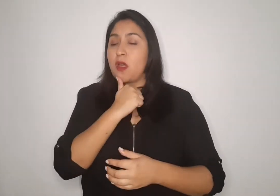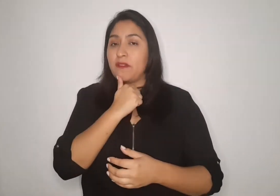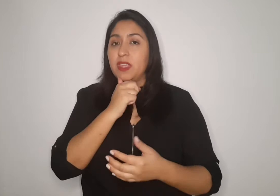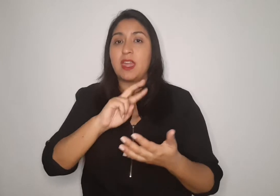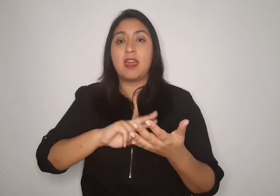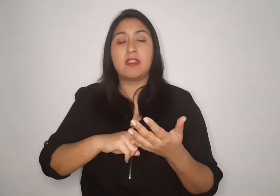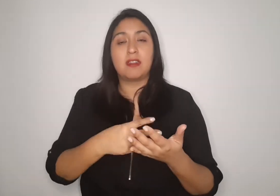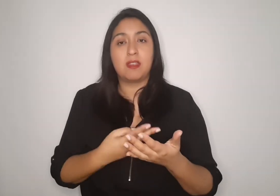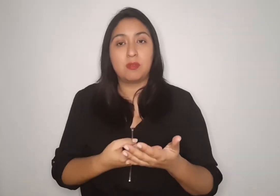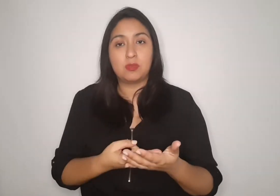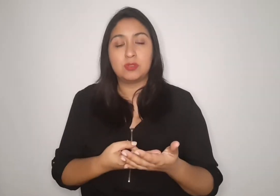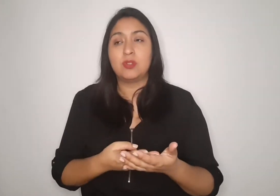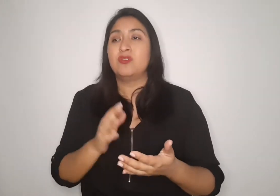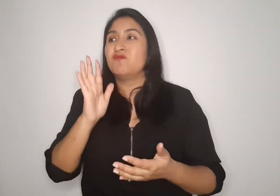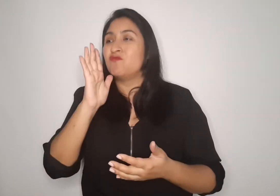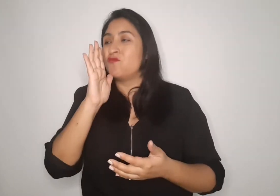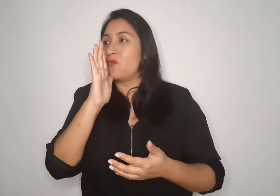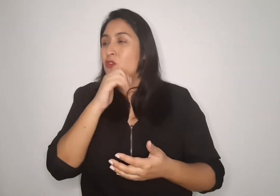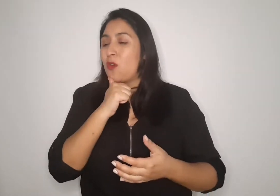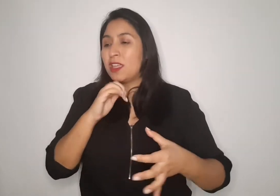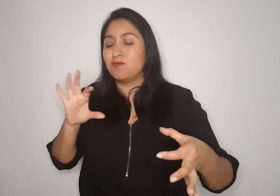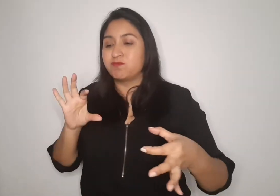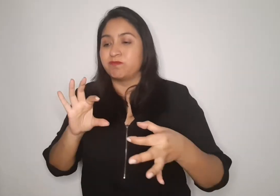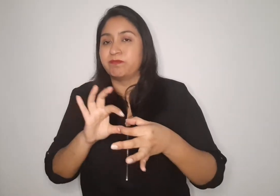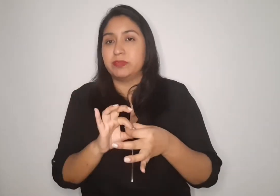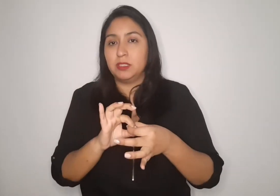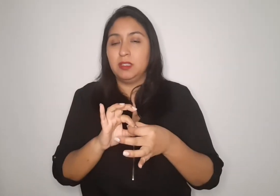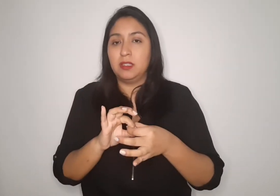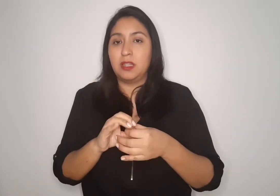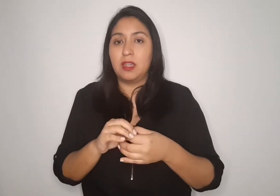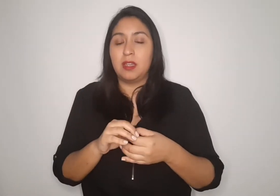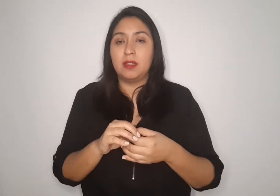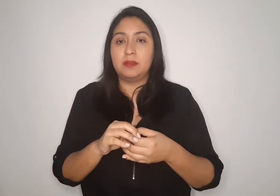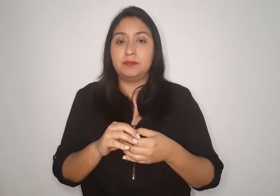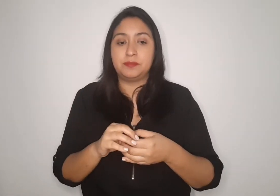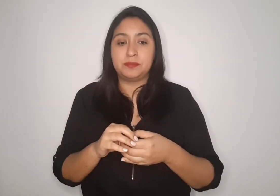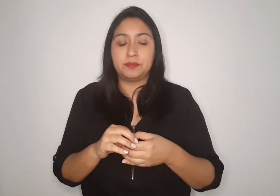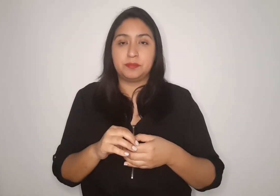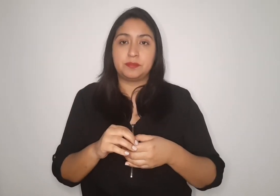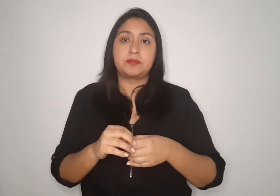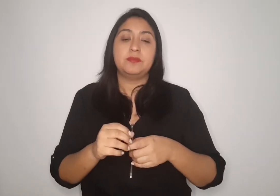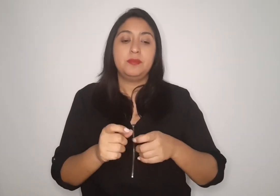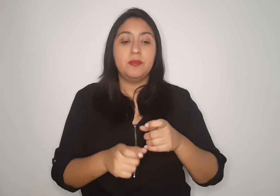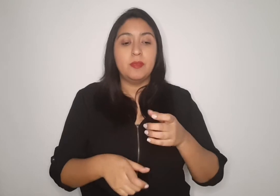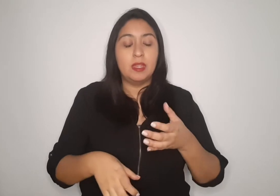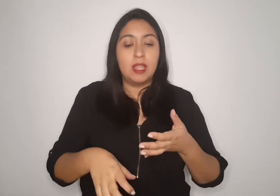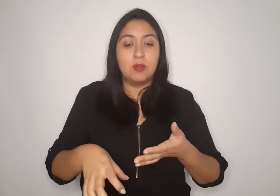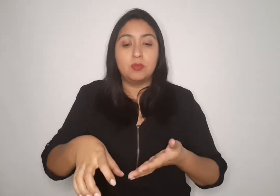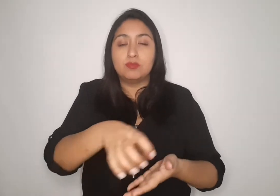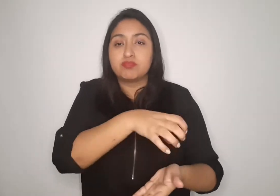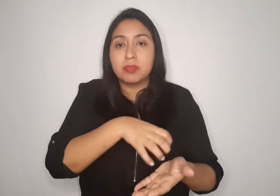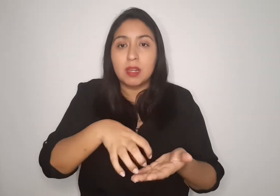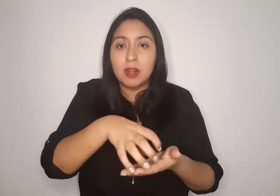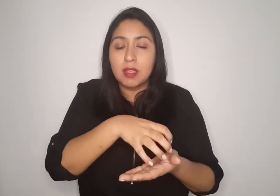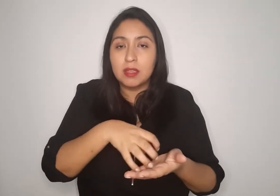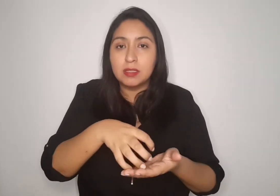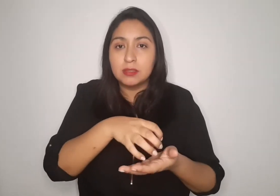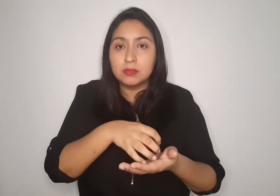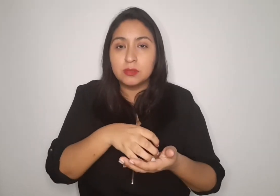habido pelea, no hay un entendimiento, ¿ya? De un pueblo que dominó estas tierras a un pueblo sometido, ¿ya? A un pueblo